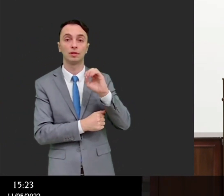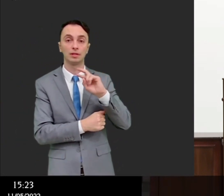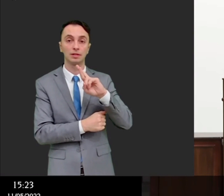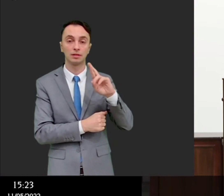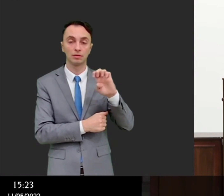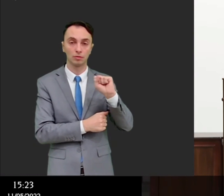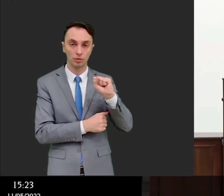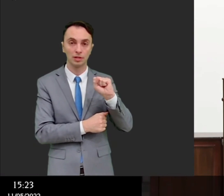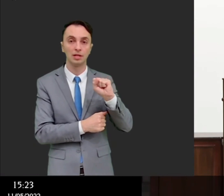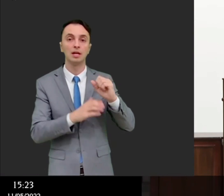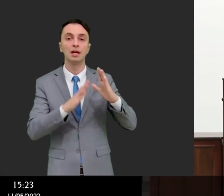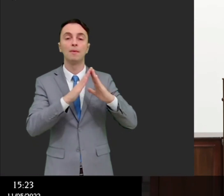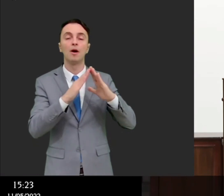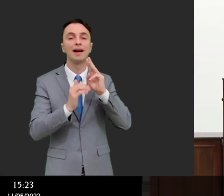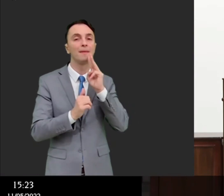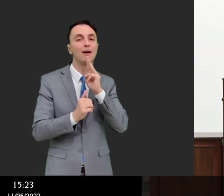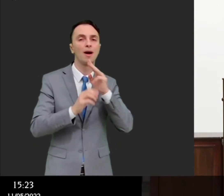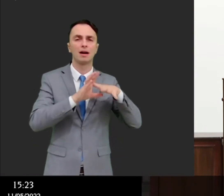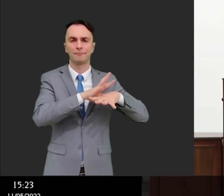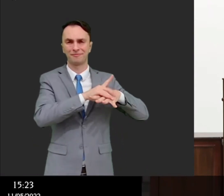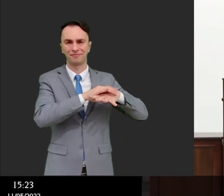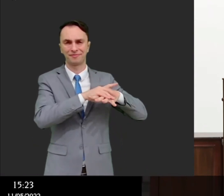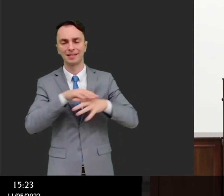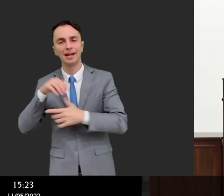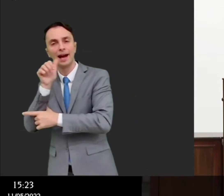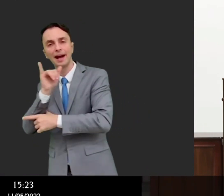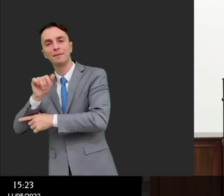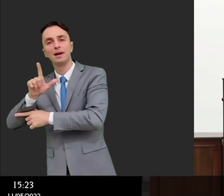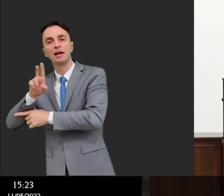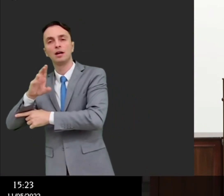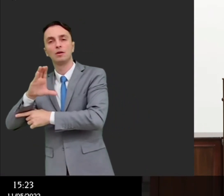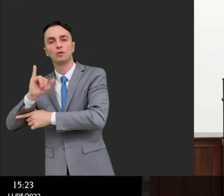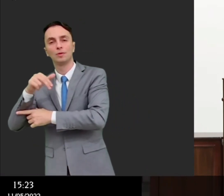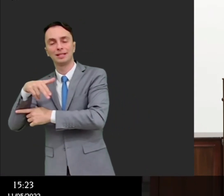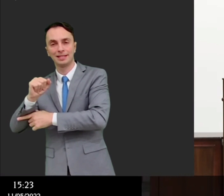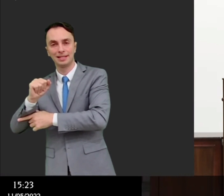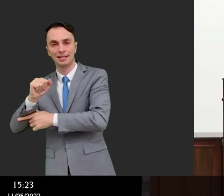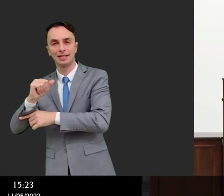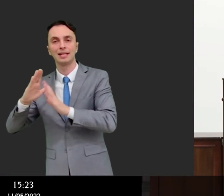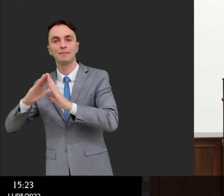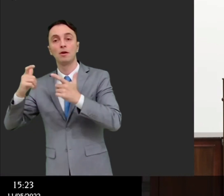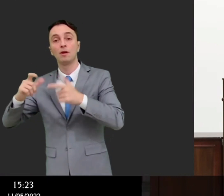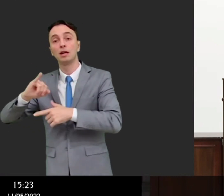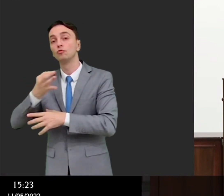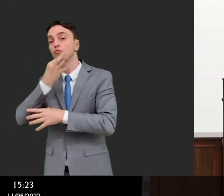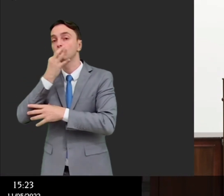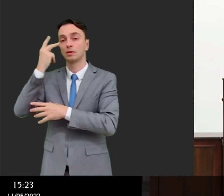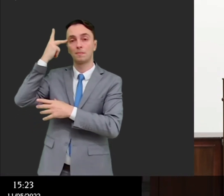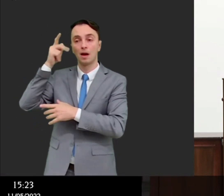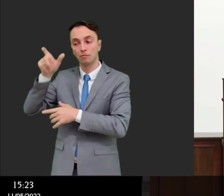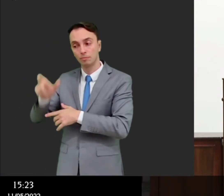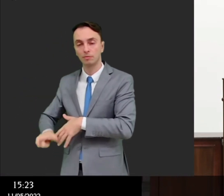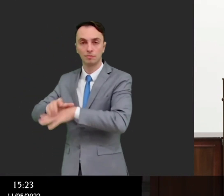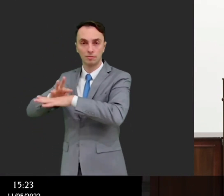Araci, Mauá, está enfermo. A irmã Luciana, de Jundiaí, está